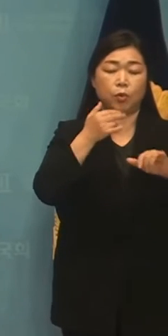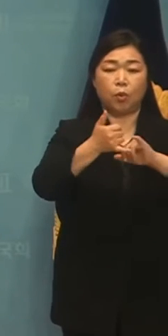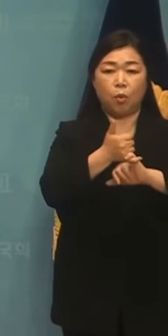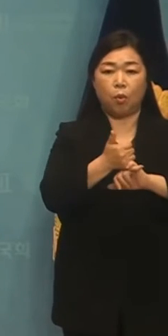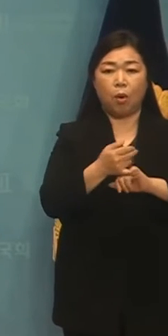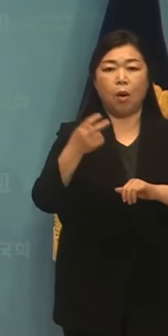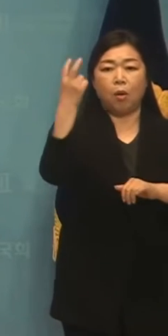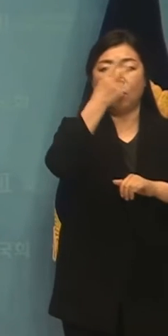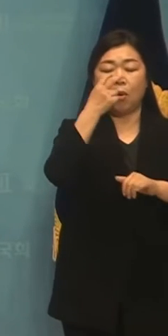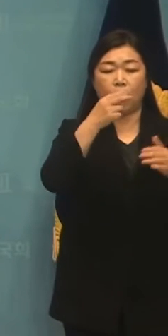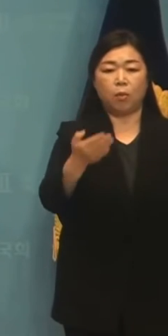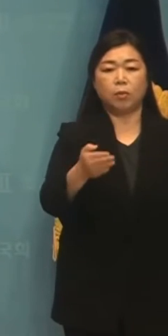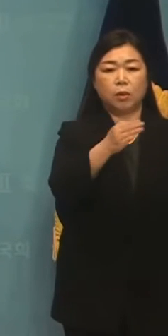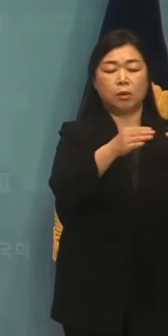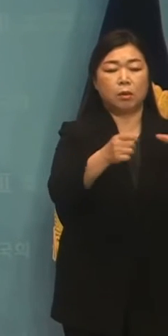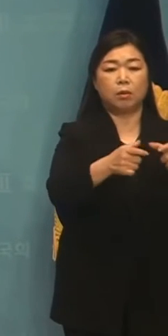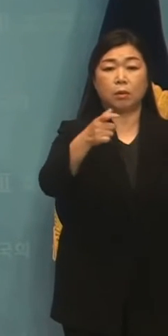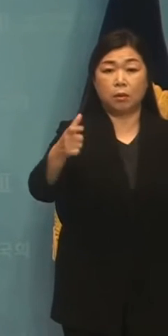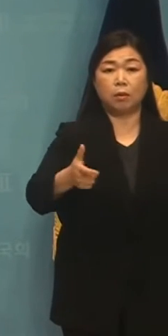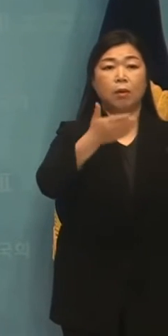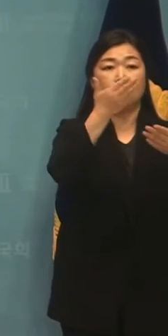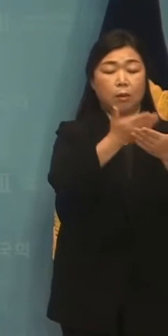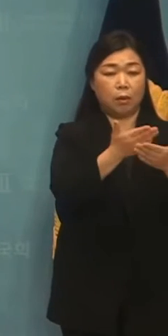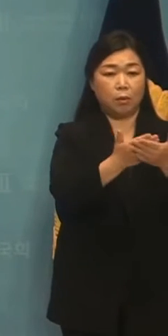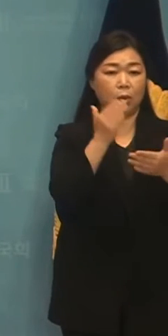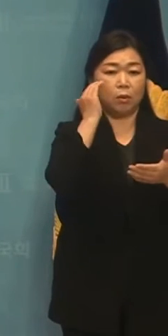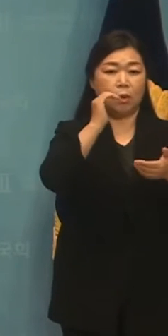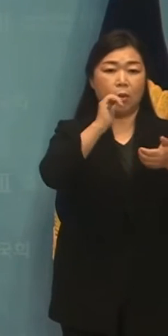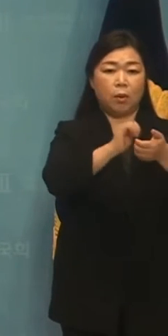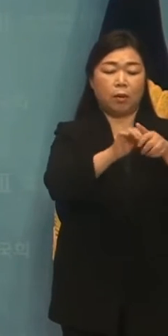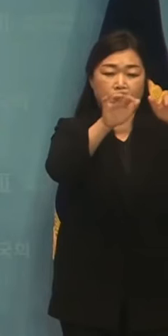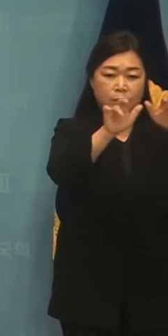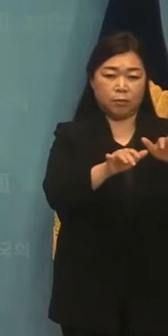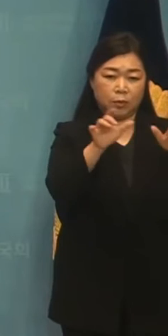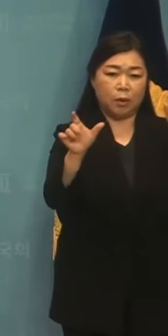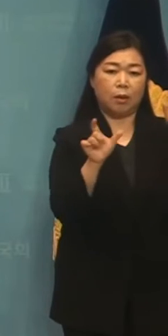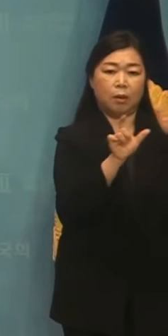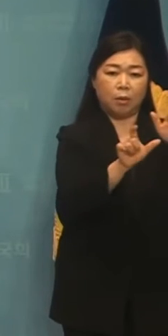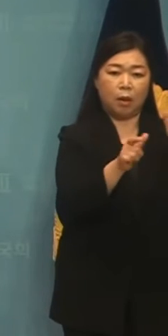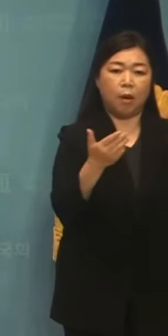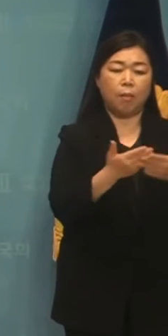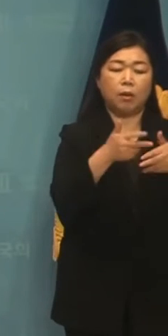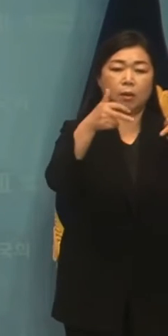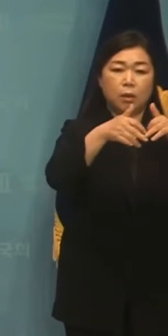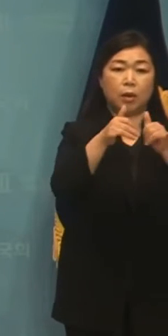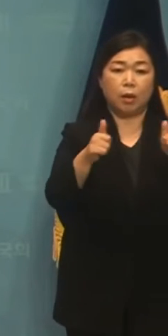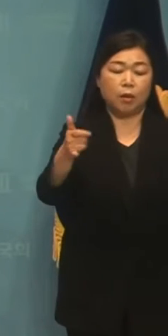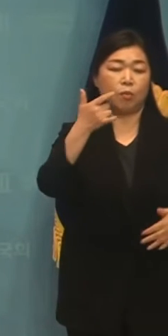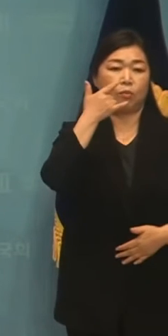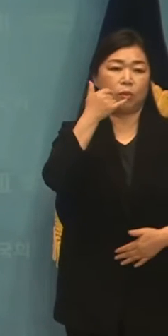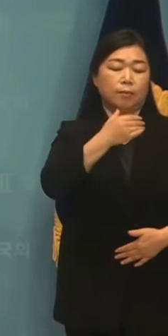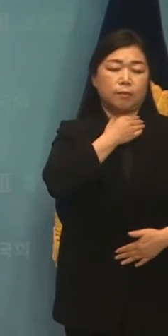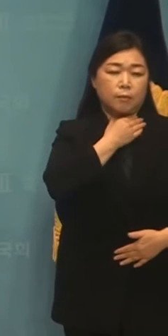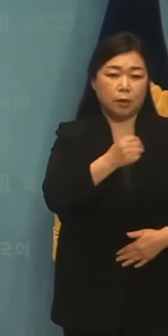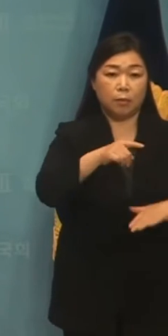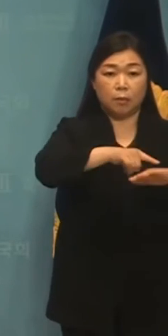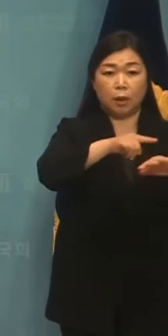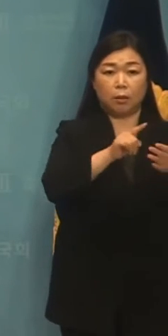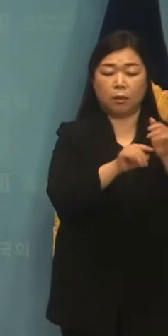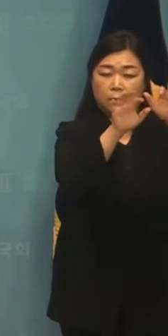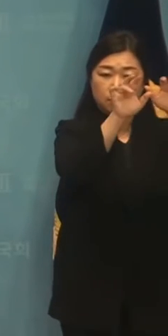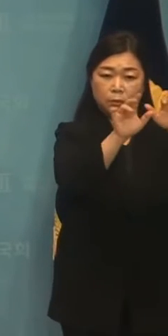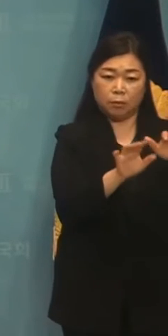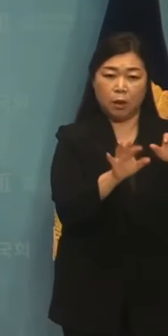시설을 늘려달라는 청와대 청원 게시글을 올린 어느 발달장애 부모의 간절함은 우리 모두의